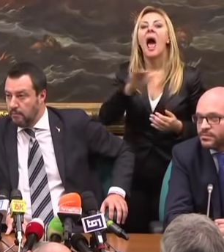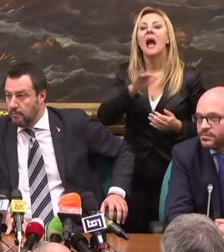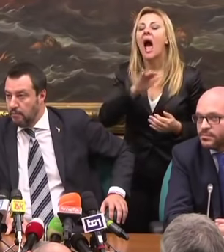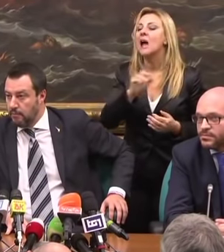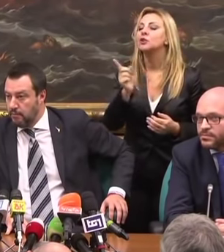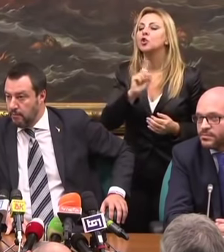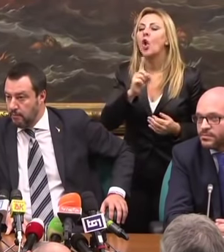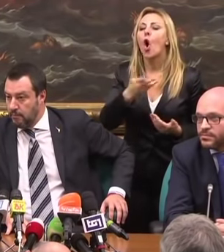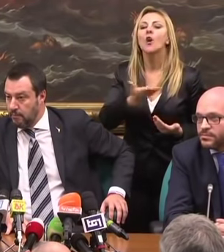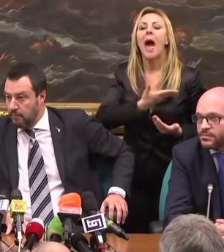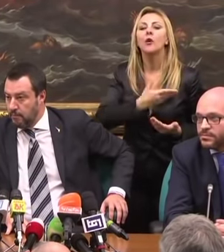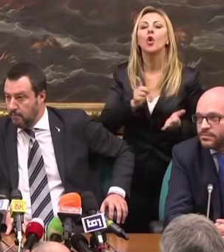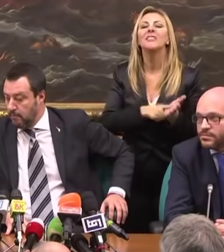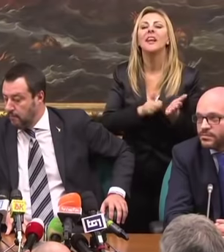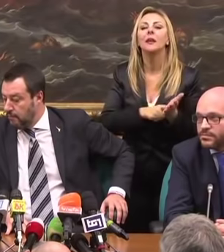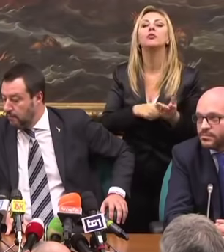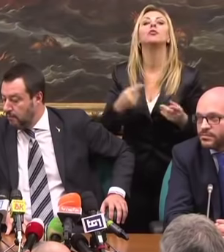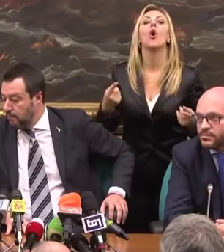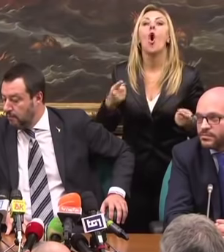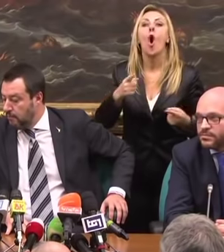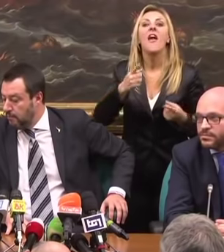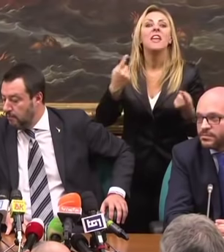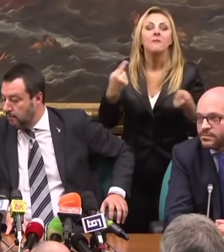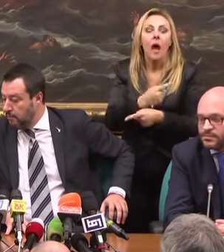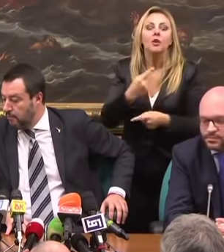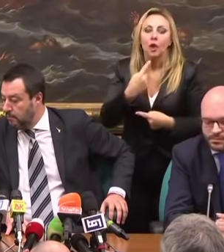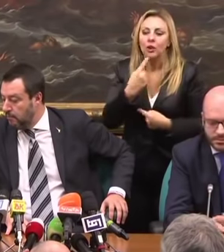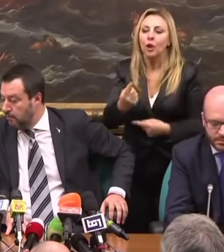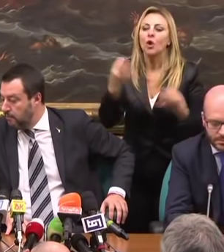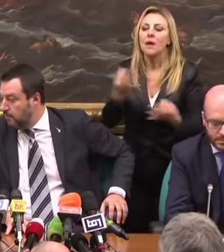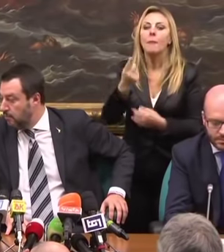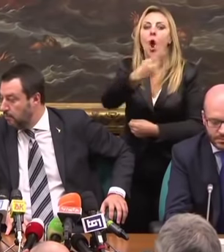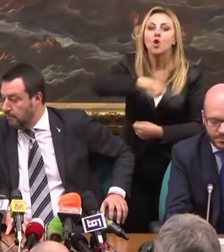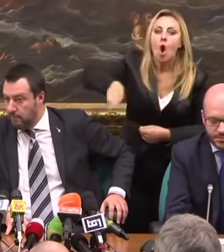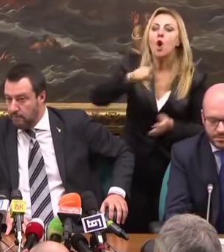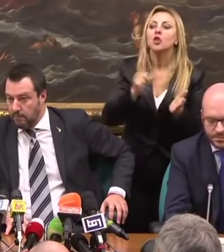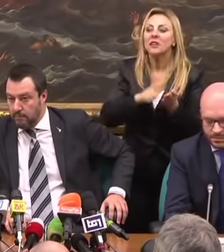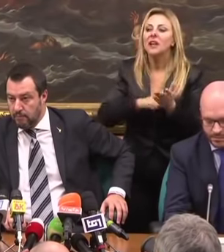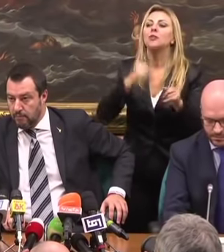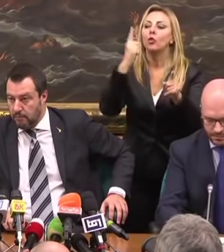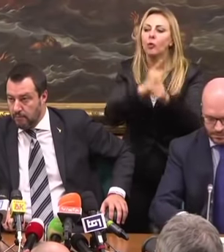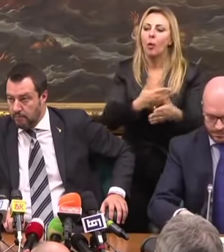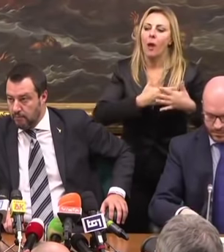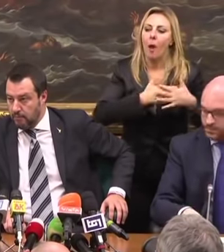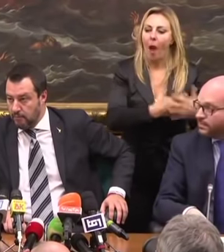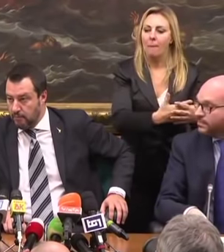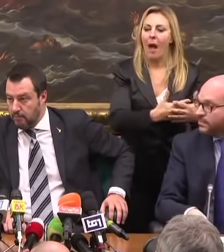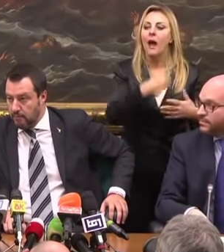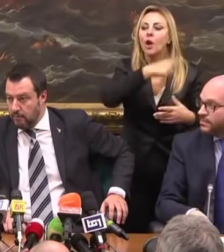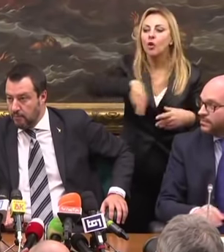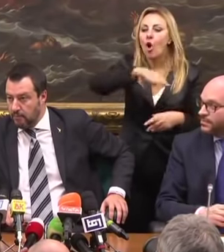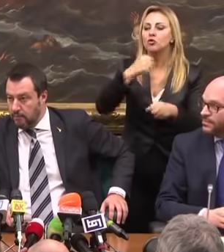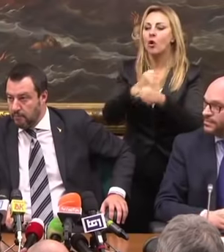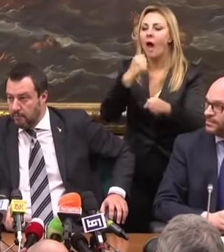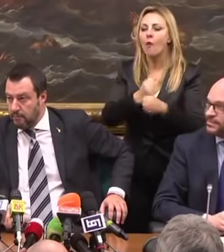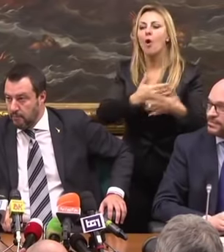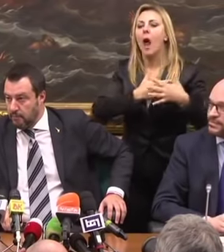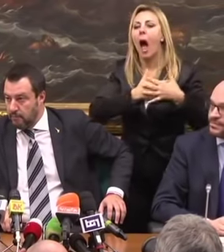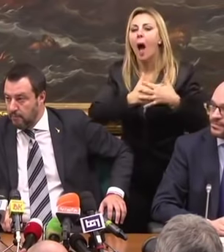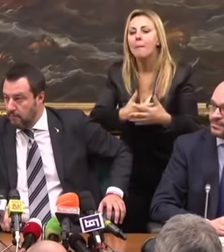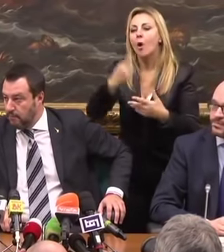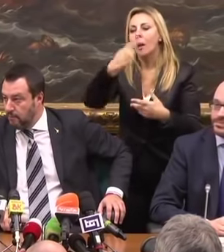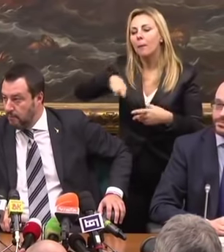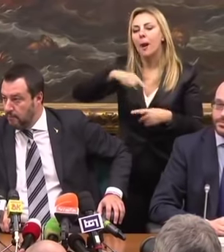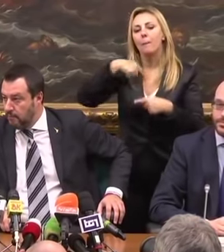il diritto e quindi vanno amati. E io lo ripeto quasi sempre, dico, quello che ci spinge al nostro lavoro, alla nostra missione, è anche l'amore che abbiamo verso